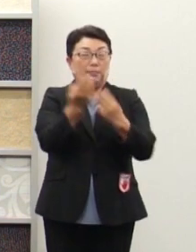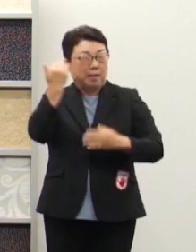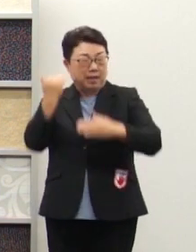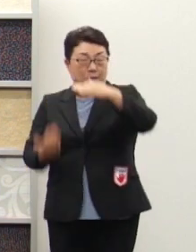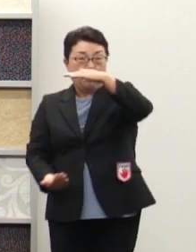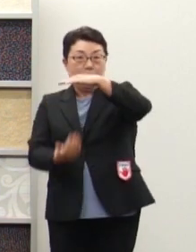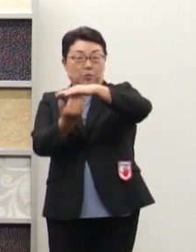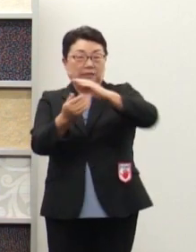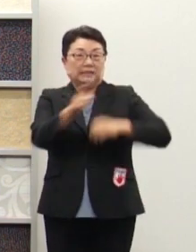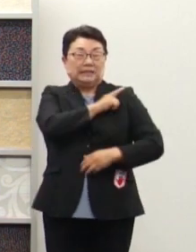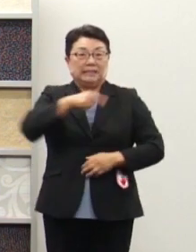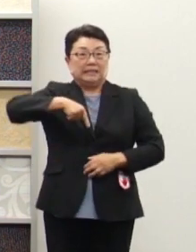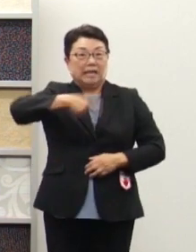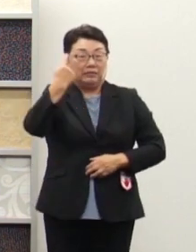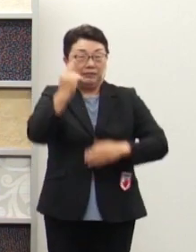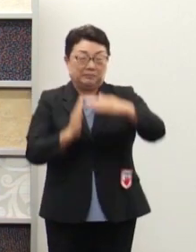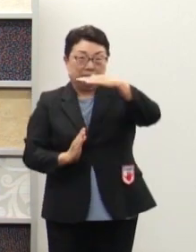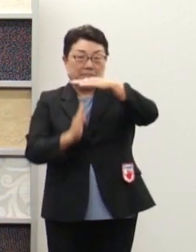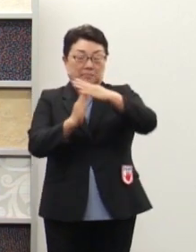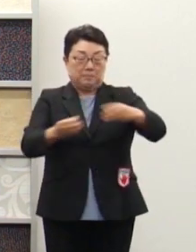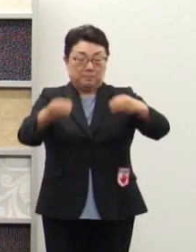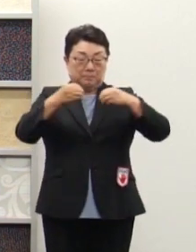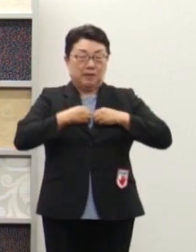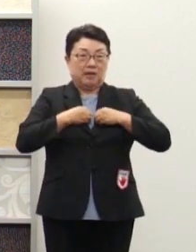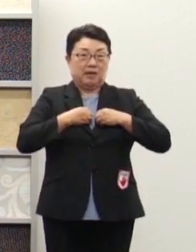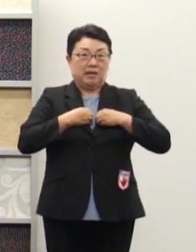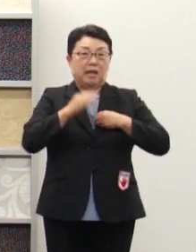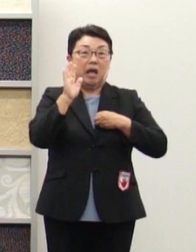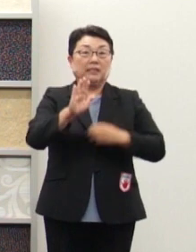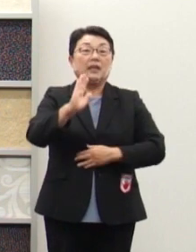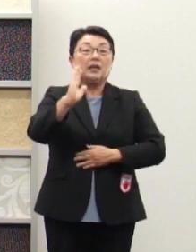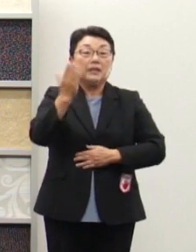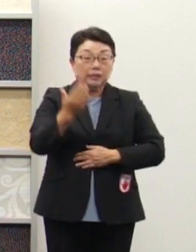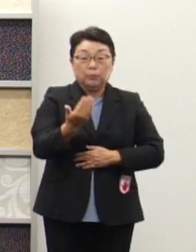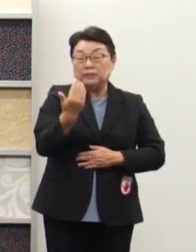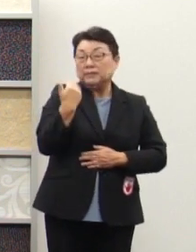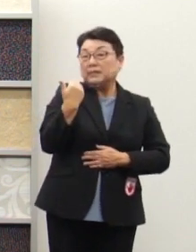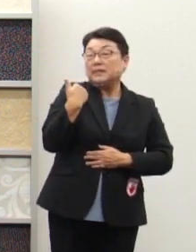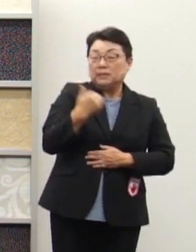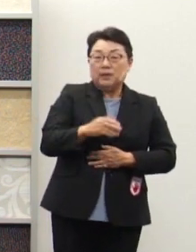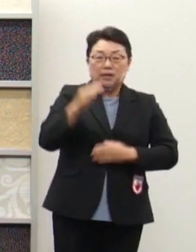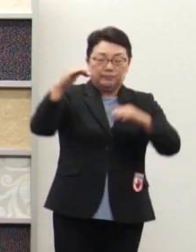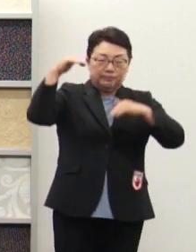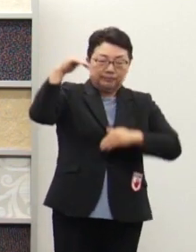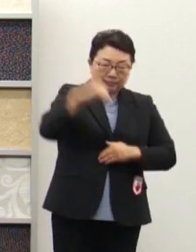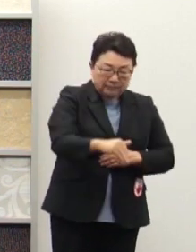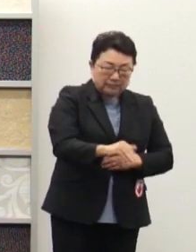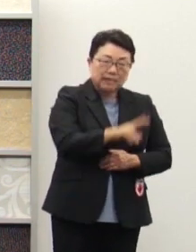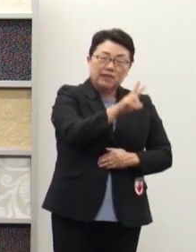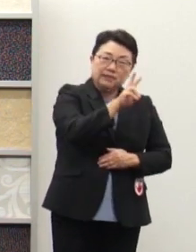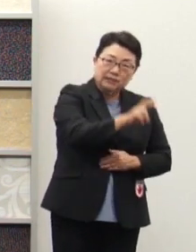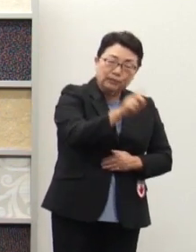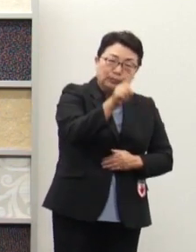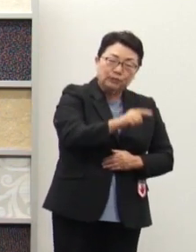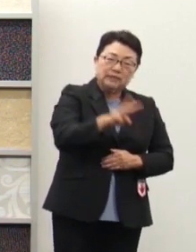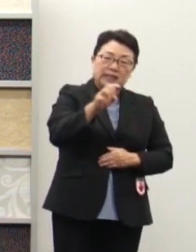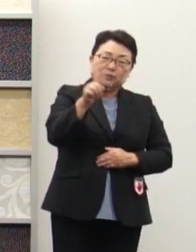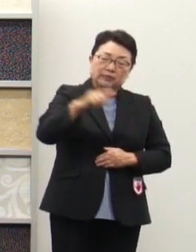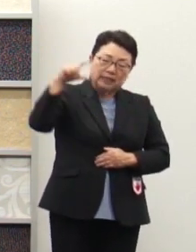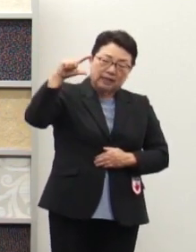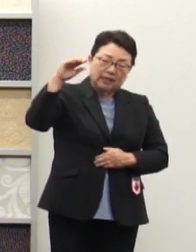には1日に100人程度に達していたものが、直近では20人台から30人台で推移